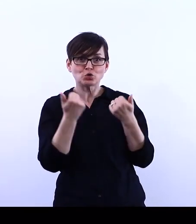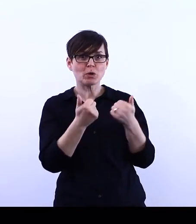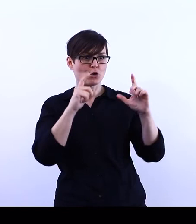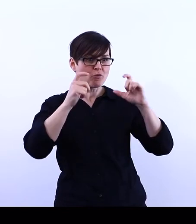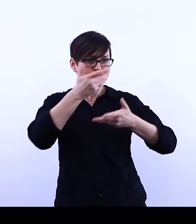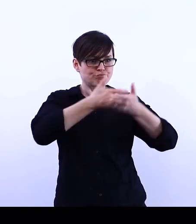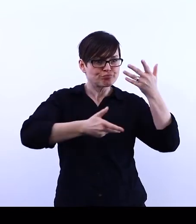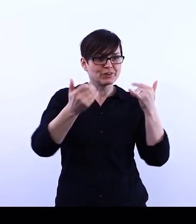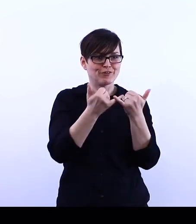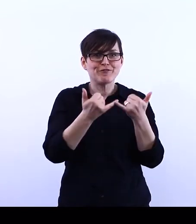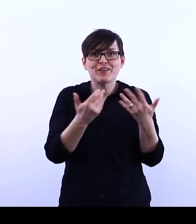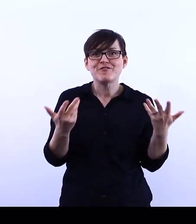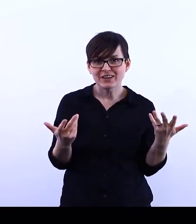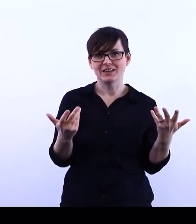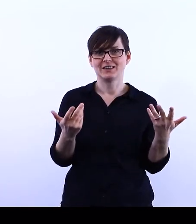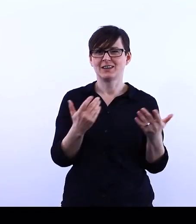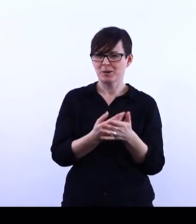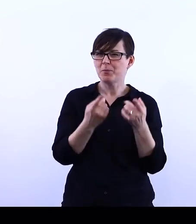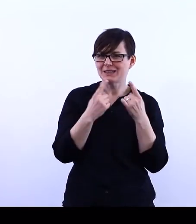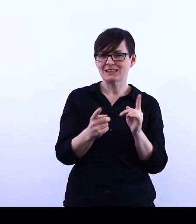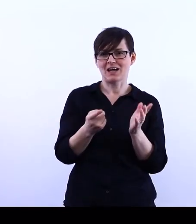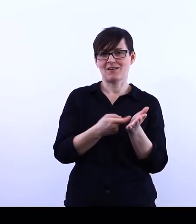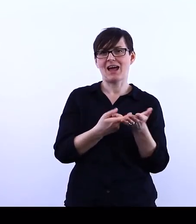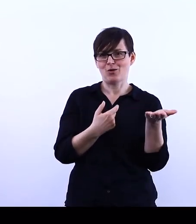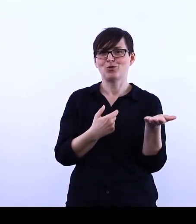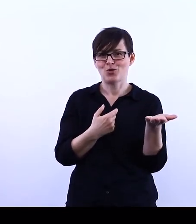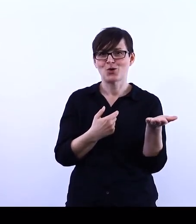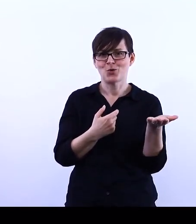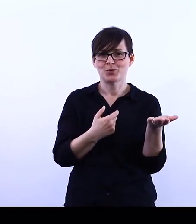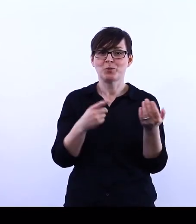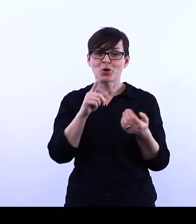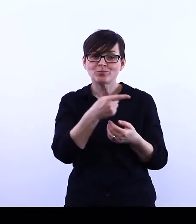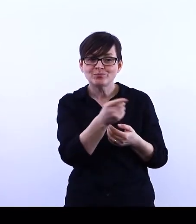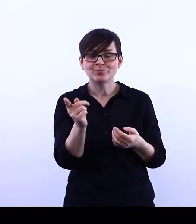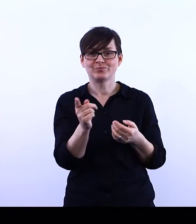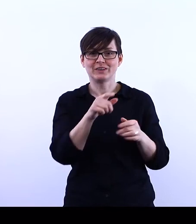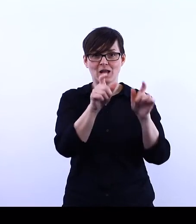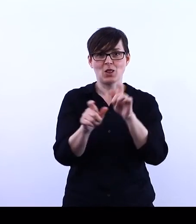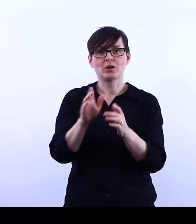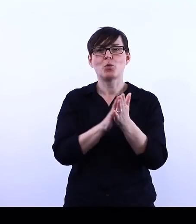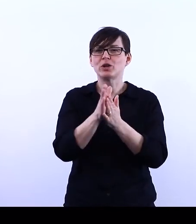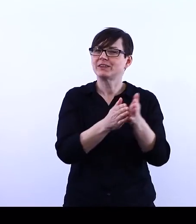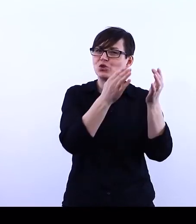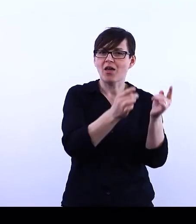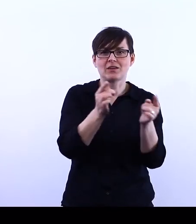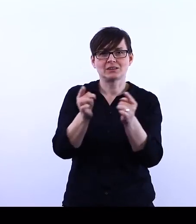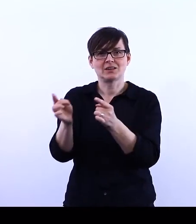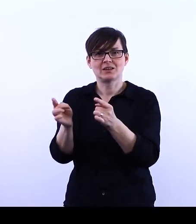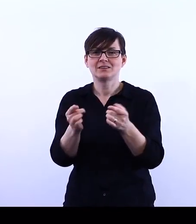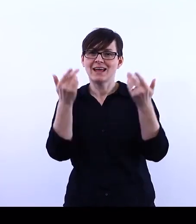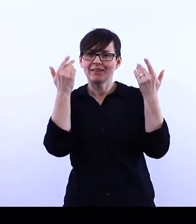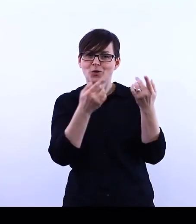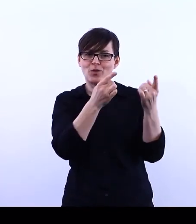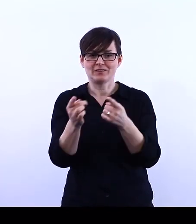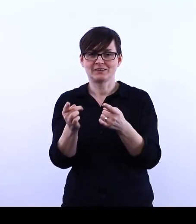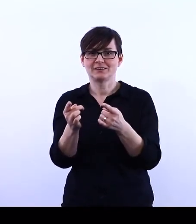untereinander diskutieren können. Also das sind einfach ganz, ganz unterschiedliche Motivationen, die dahinterstehen. Und deswegen ist mir das